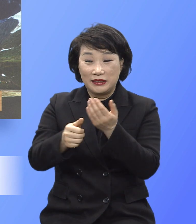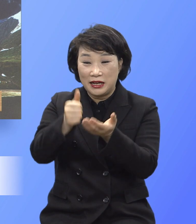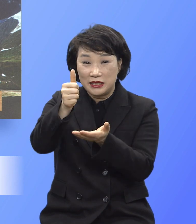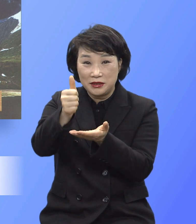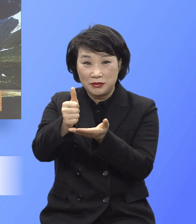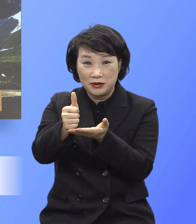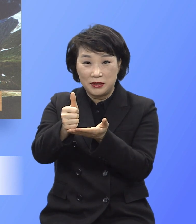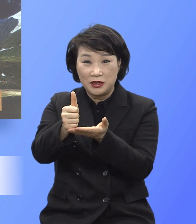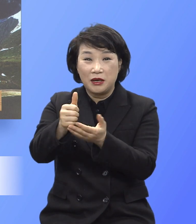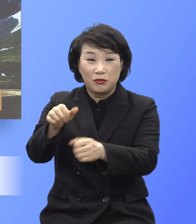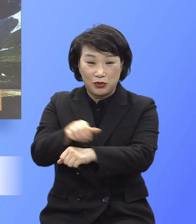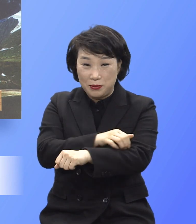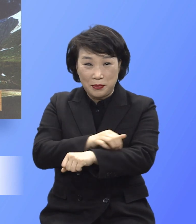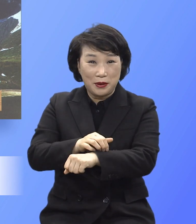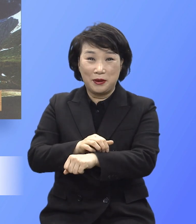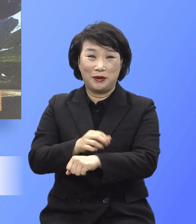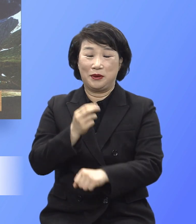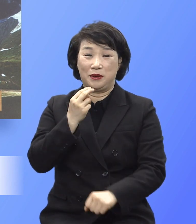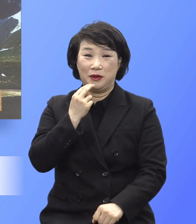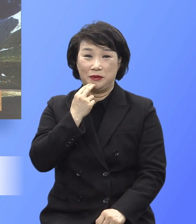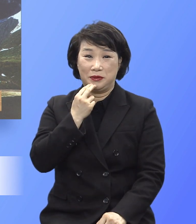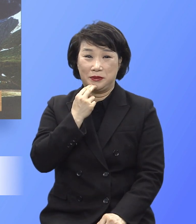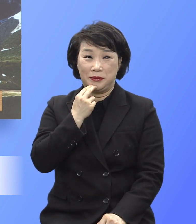불편함이 없으시고